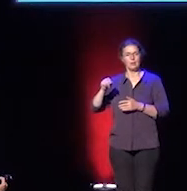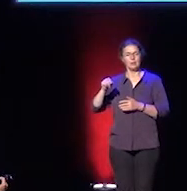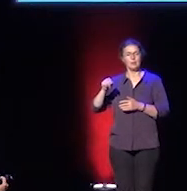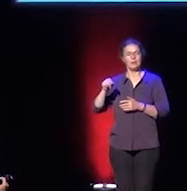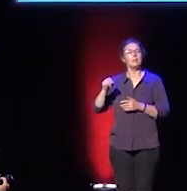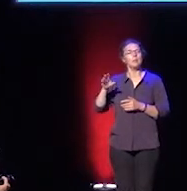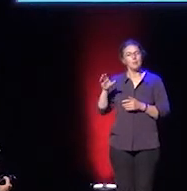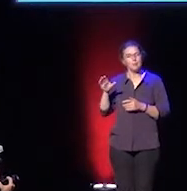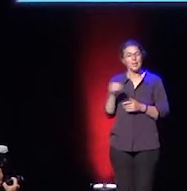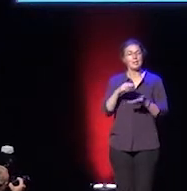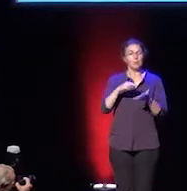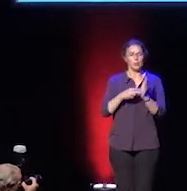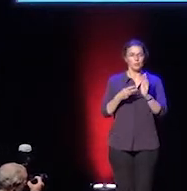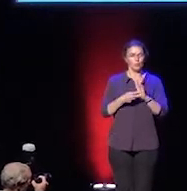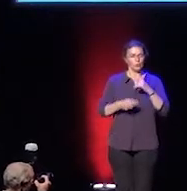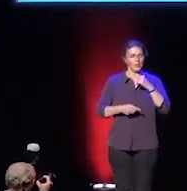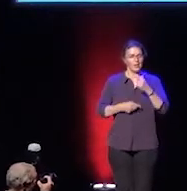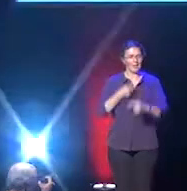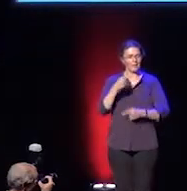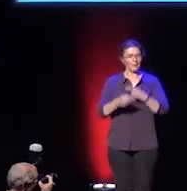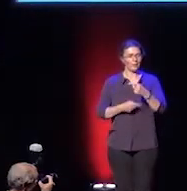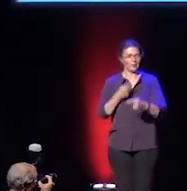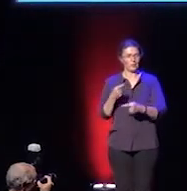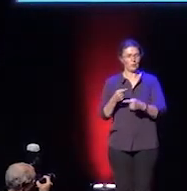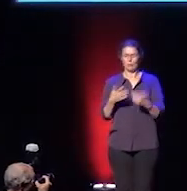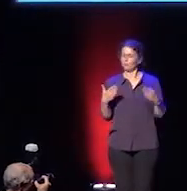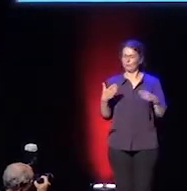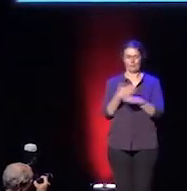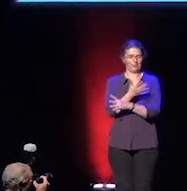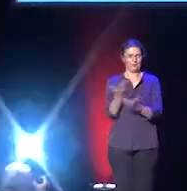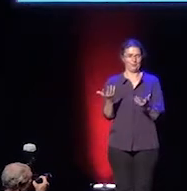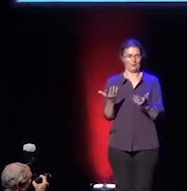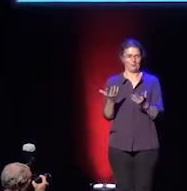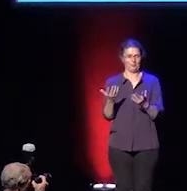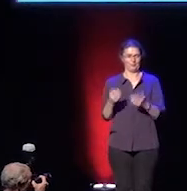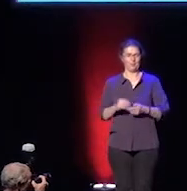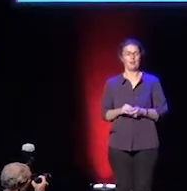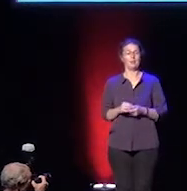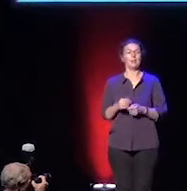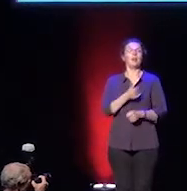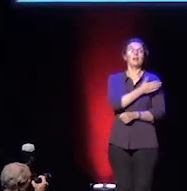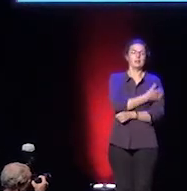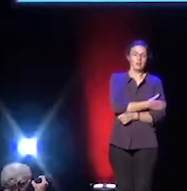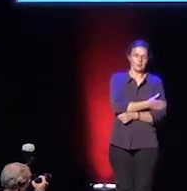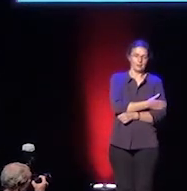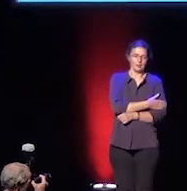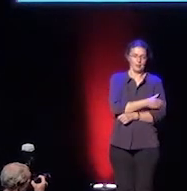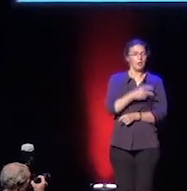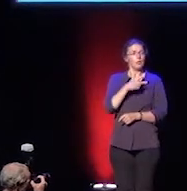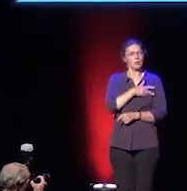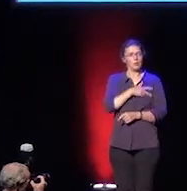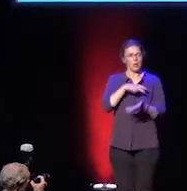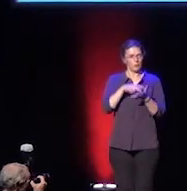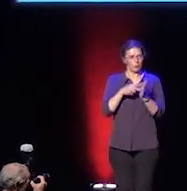der politischen Entwicklung überquer lag. Auf der einen Seite die